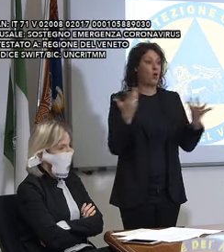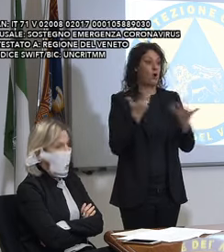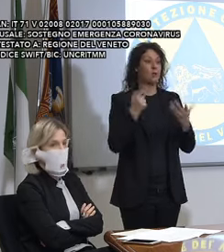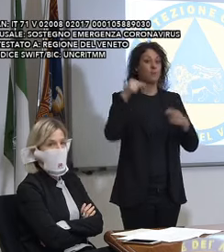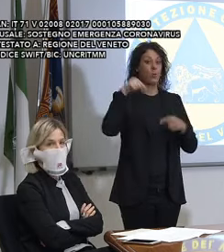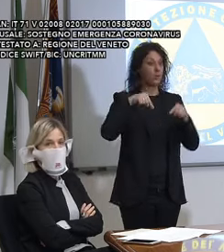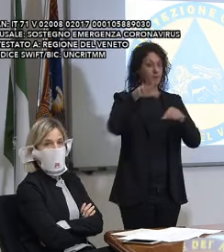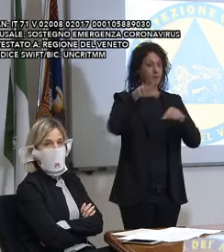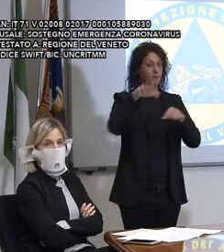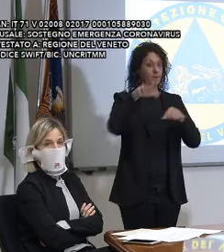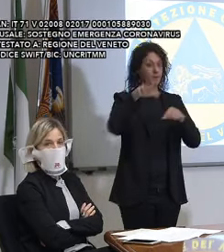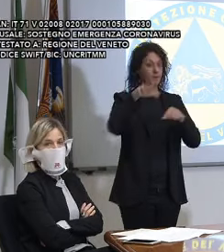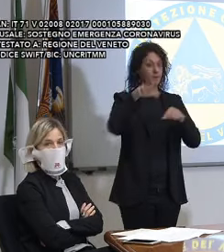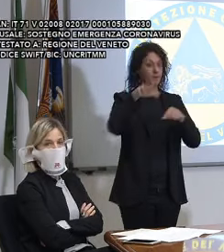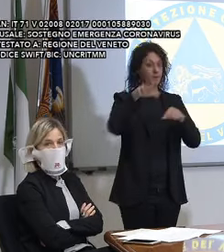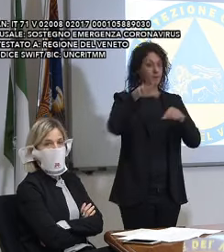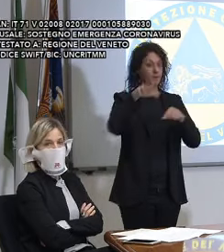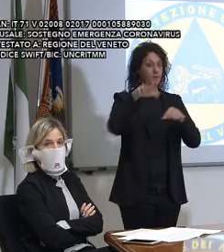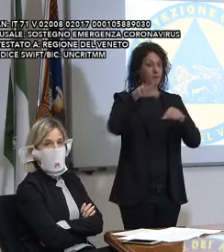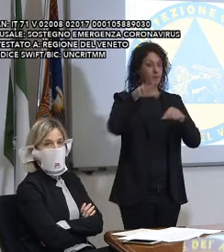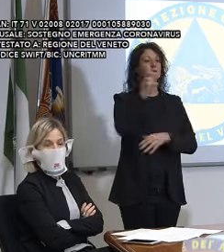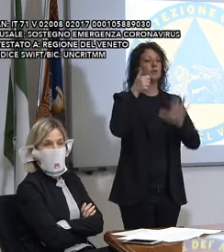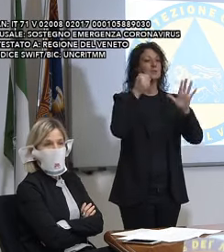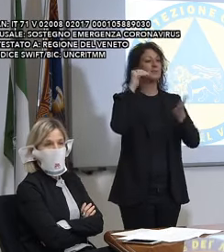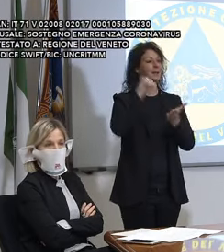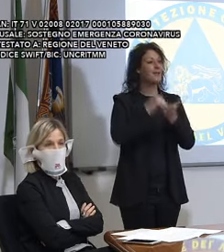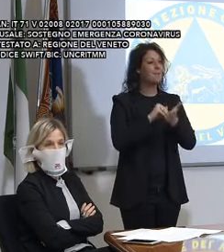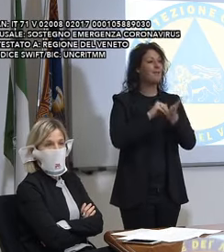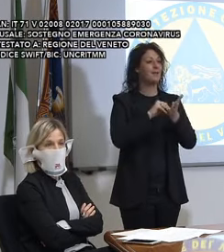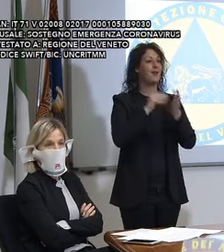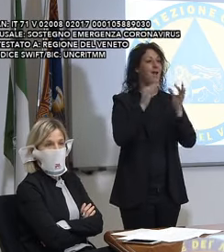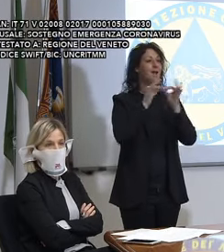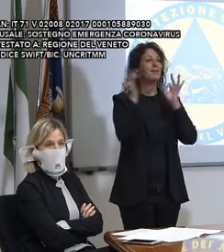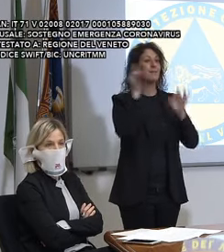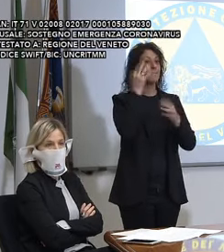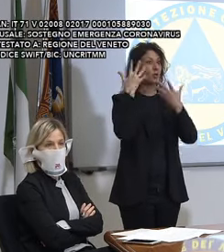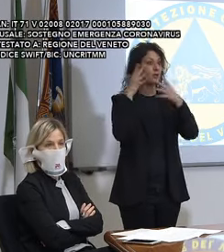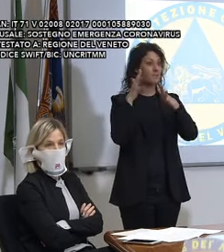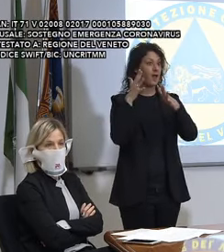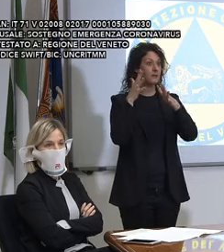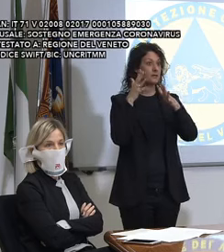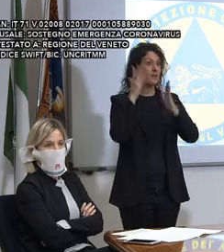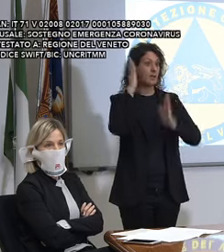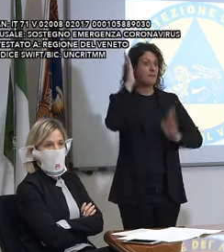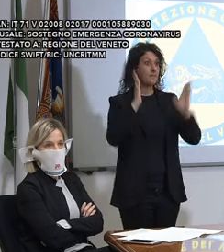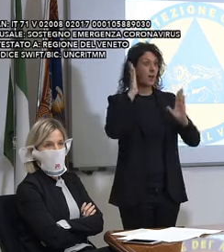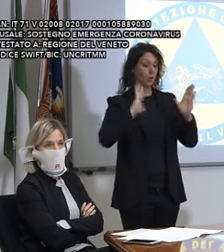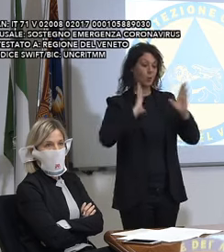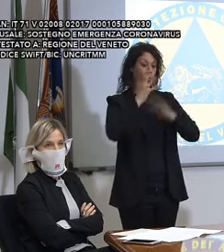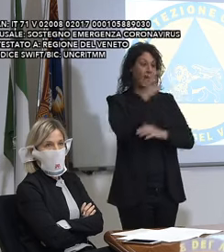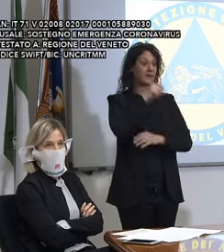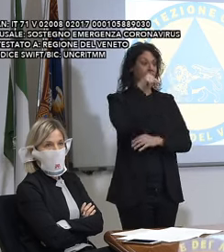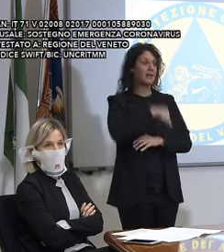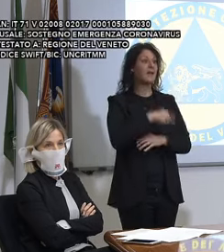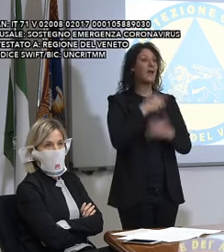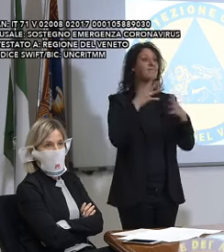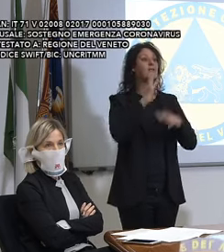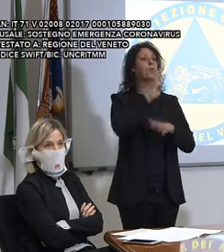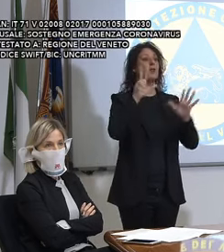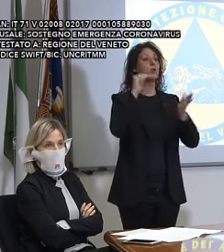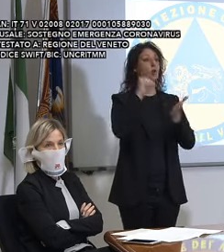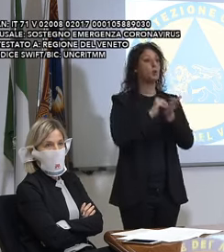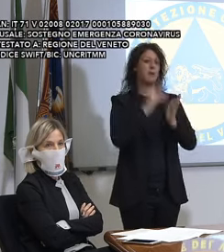nostra che ha fatto 250, quasi 260.000 tamponi non la puoi paragonare con una realtà che ne ha fatti 48.000, e